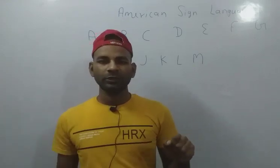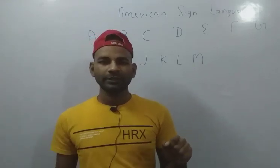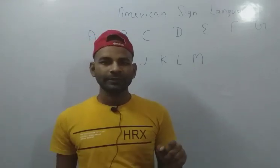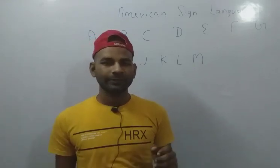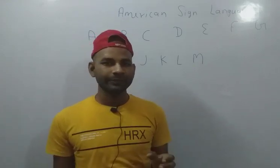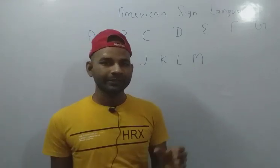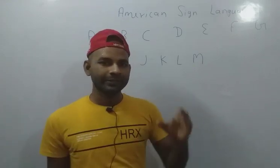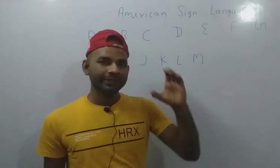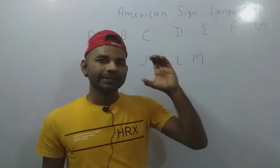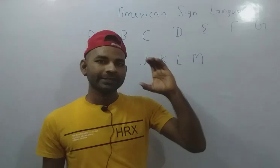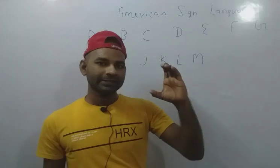नहीं है, सीधा